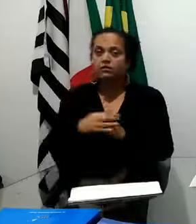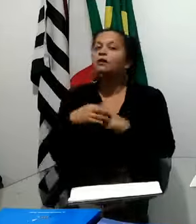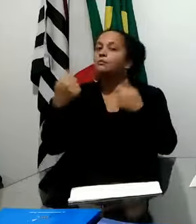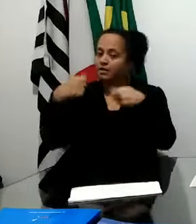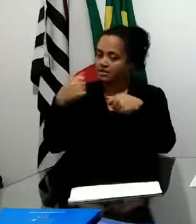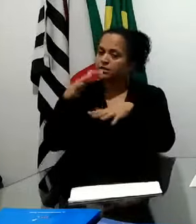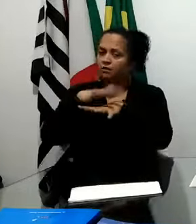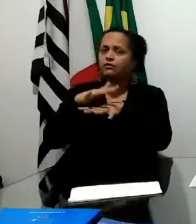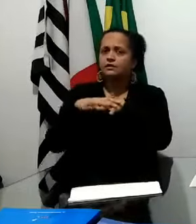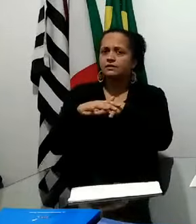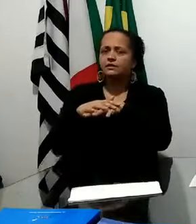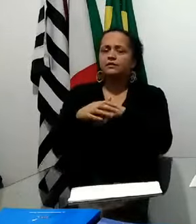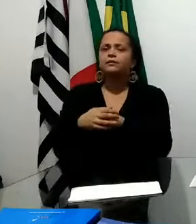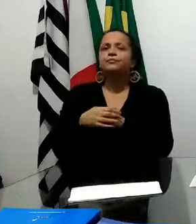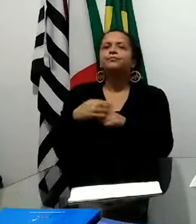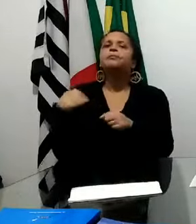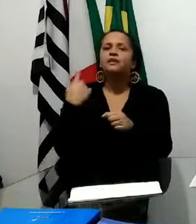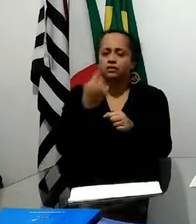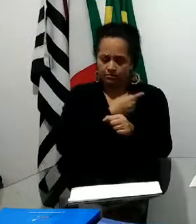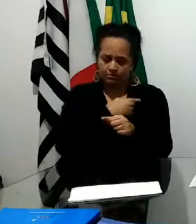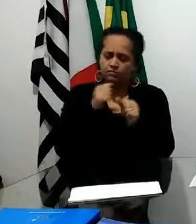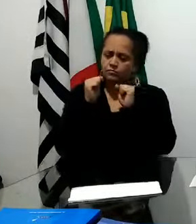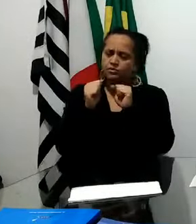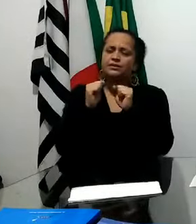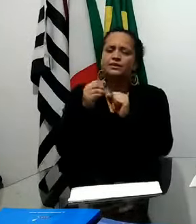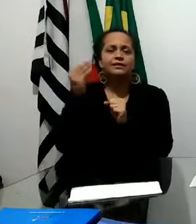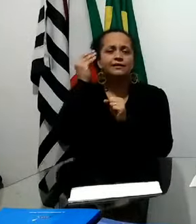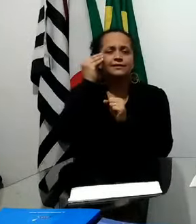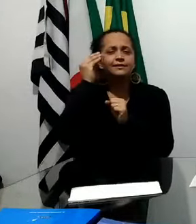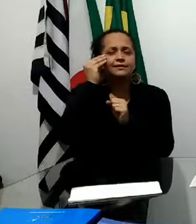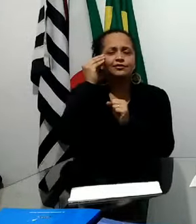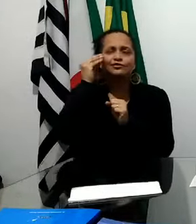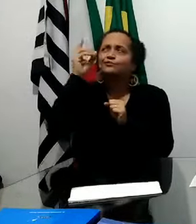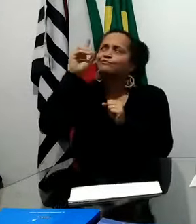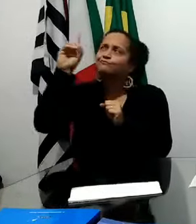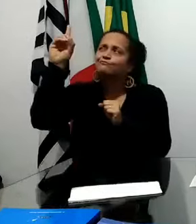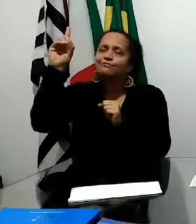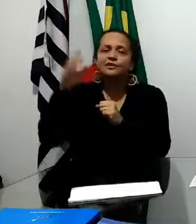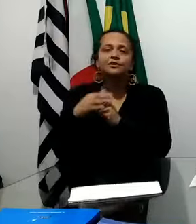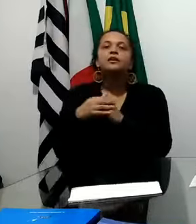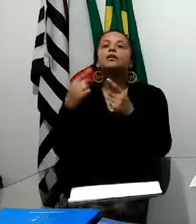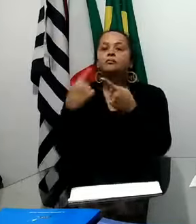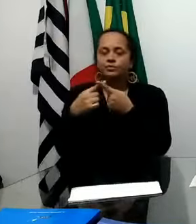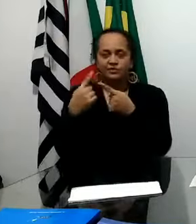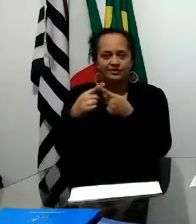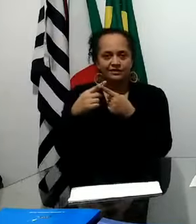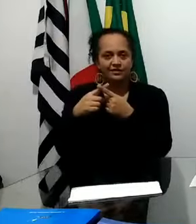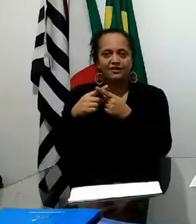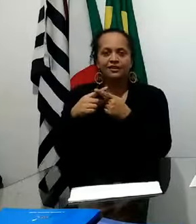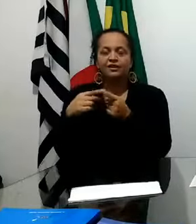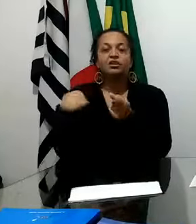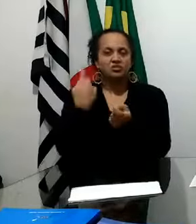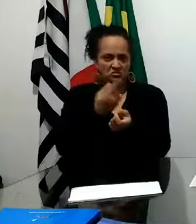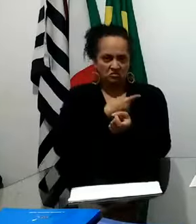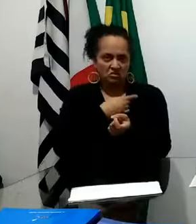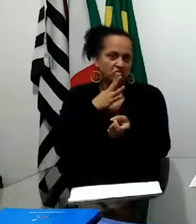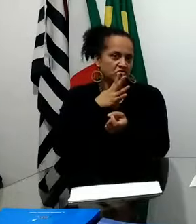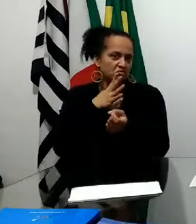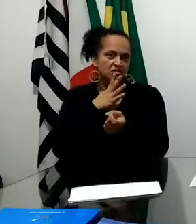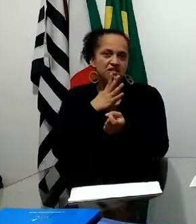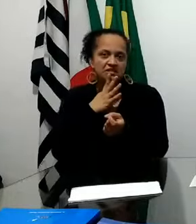prática para que a gente possa de fato ter experiências com o Senhor. Porque o fato de conhecermos sobre algum assunto, o